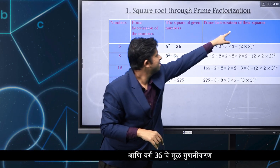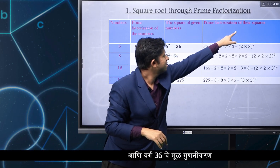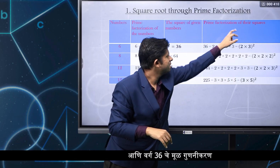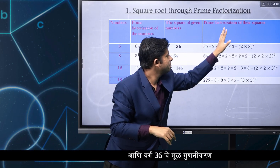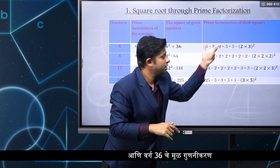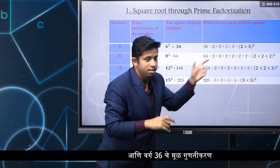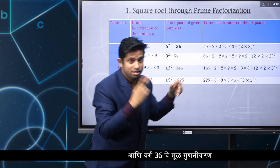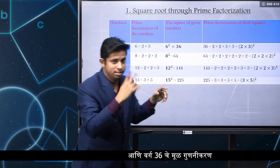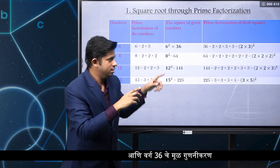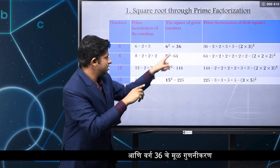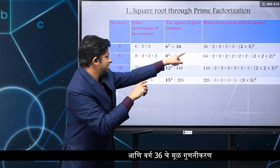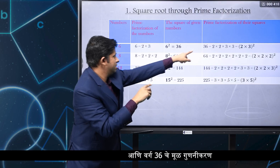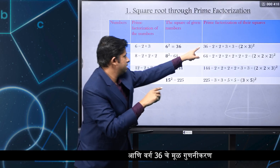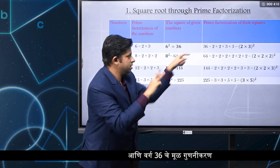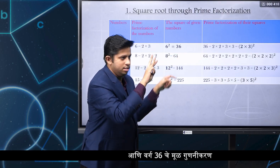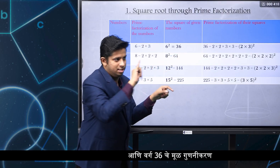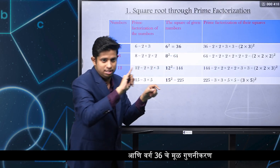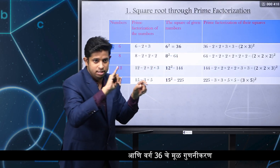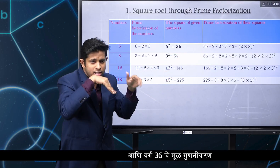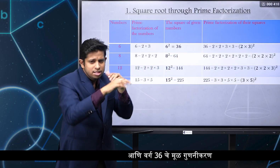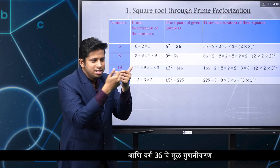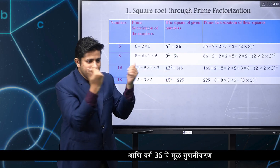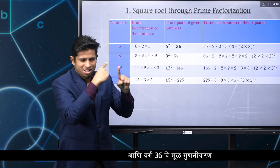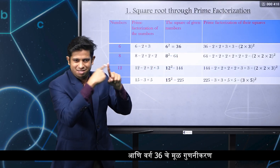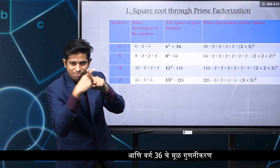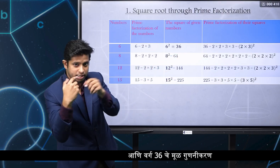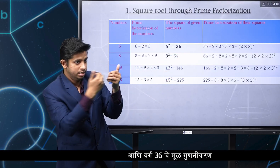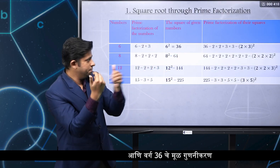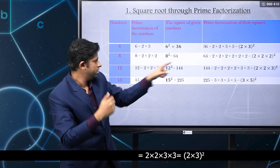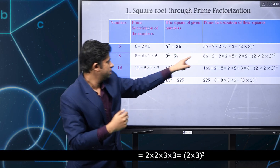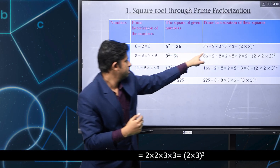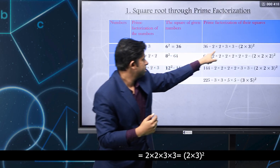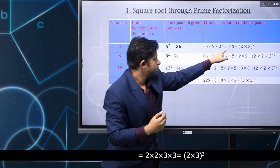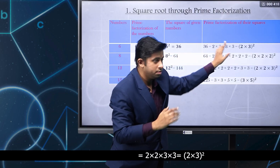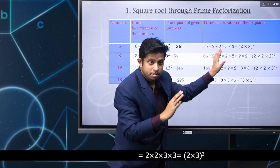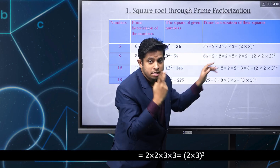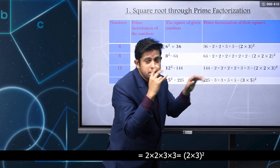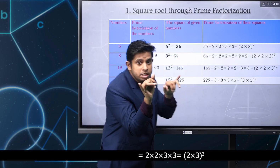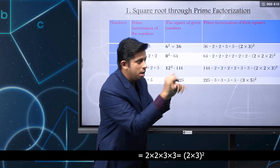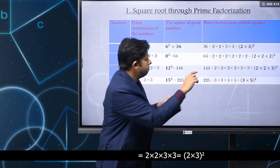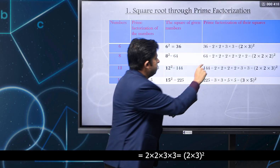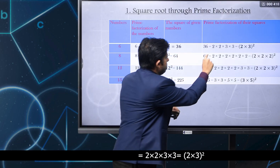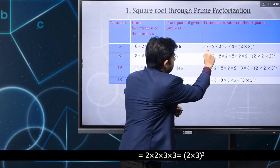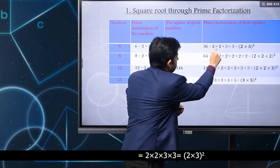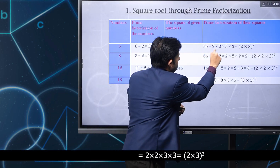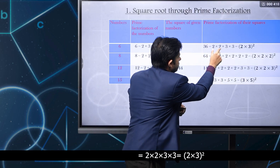आणि वर्ग 36 चे मूळ गुणनीकरण बरोबर 2 गुणिले 2 गुणिले 3 गुणिले